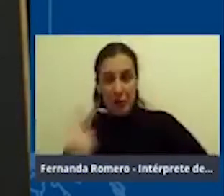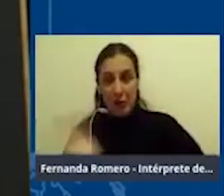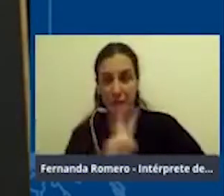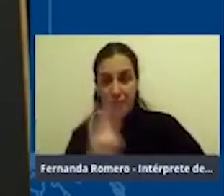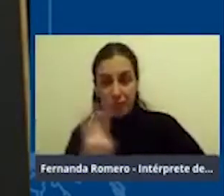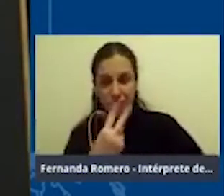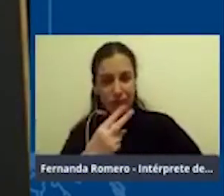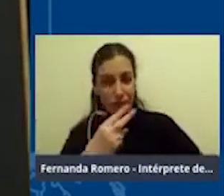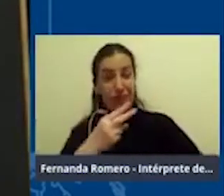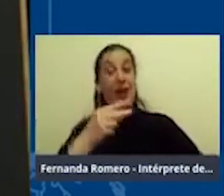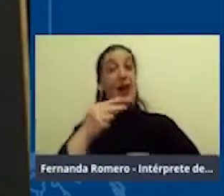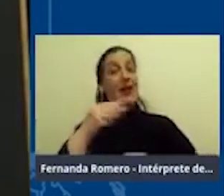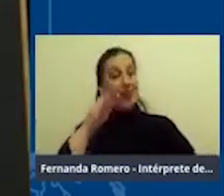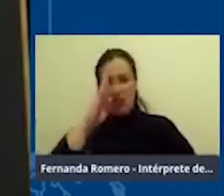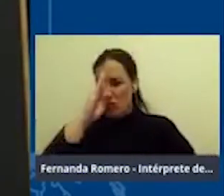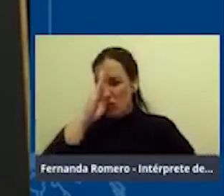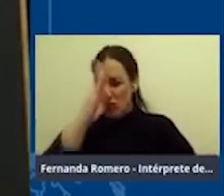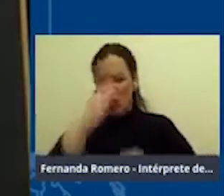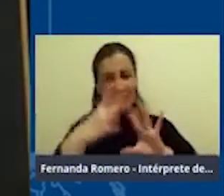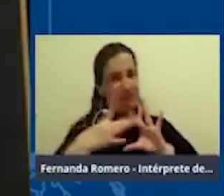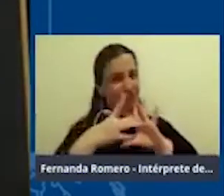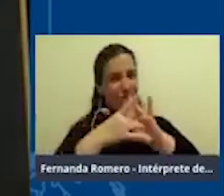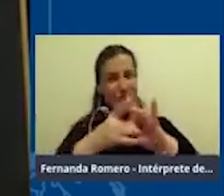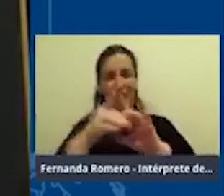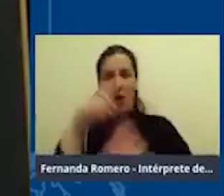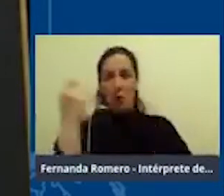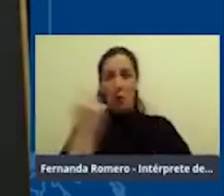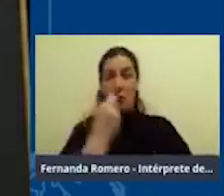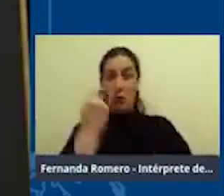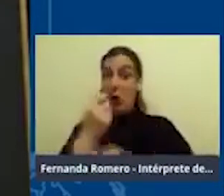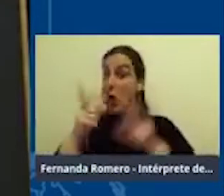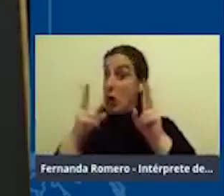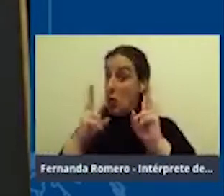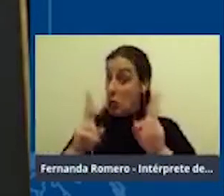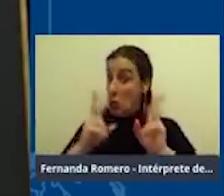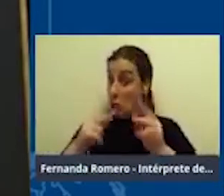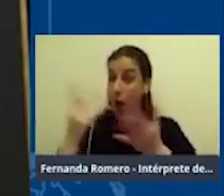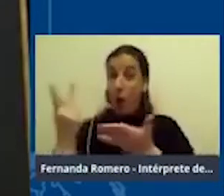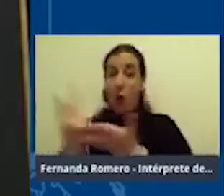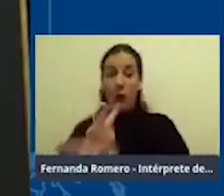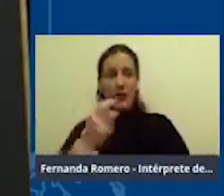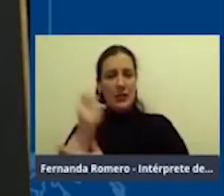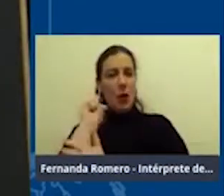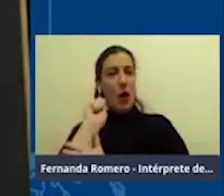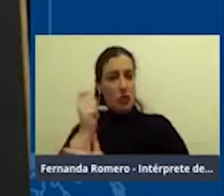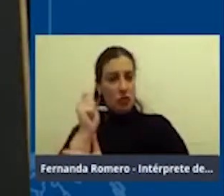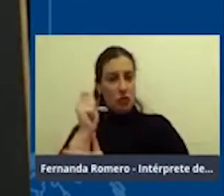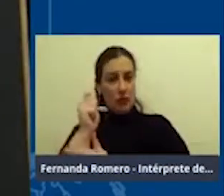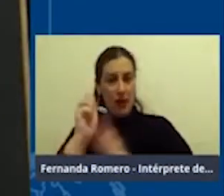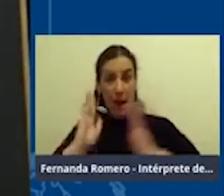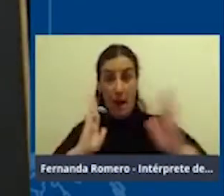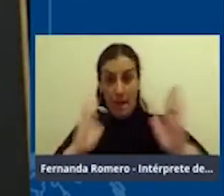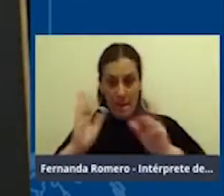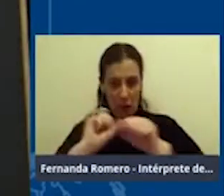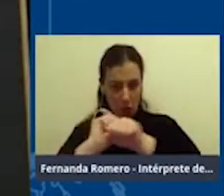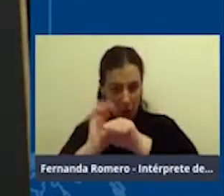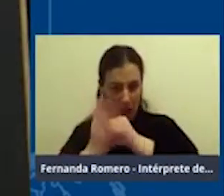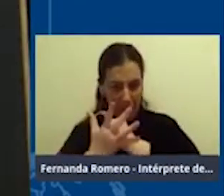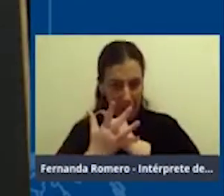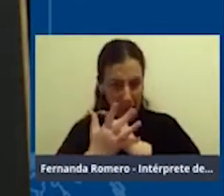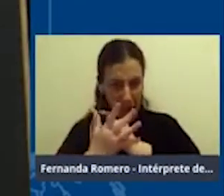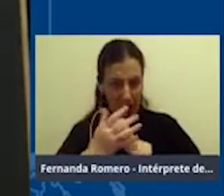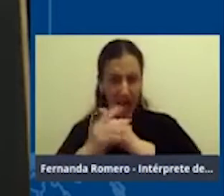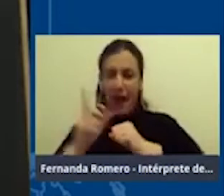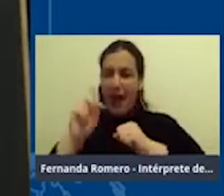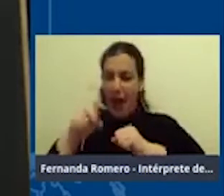nosso Estado. A mesma coisa aconteceu com a Argentina, em plena pandemia, não em relação a uma solução